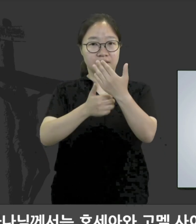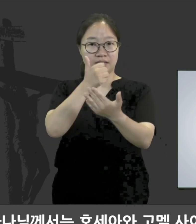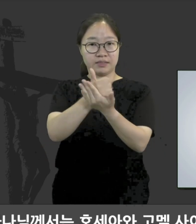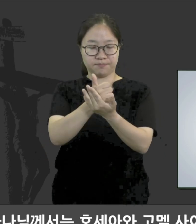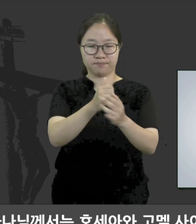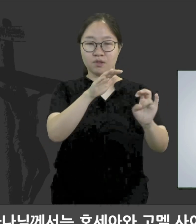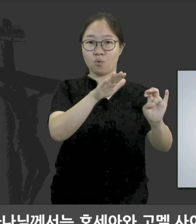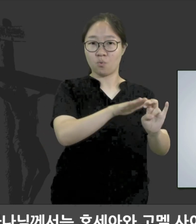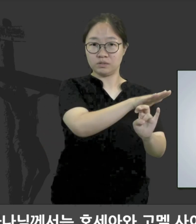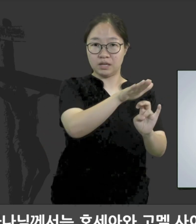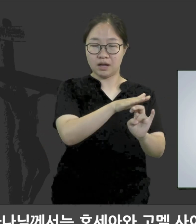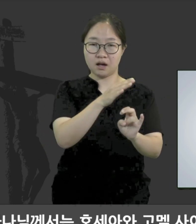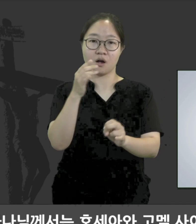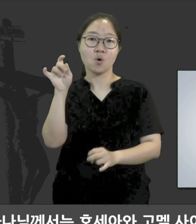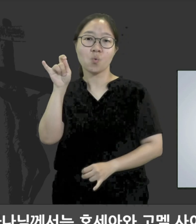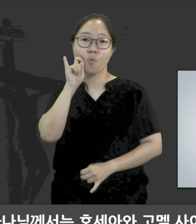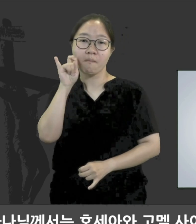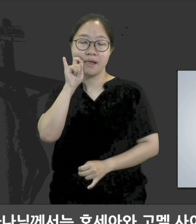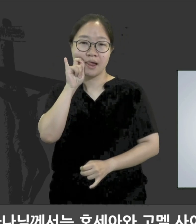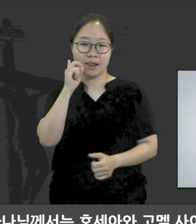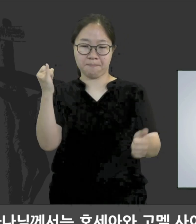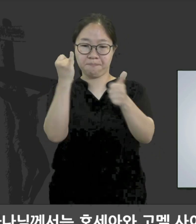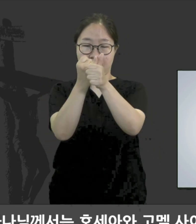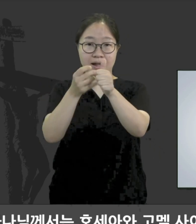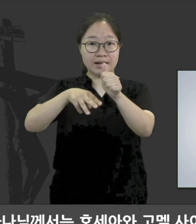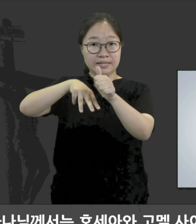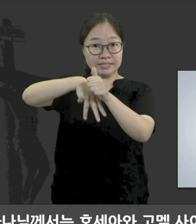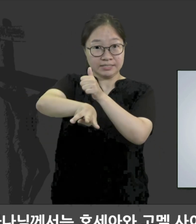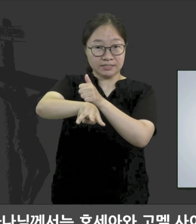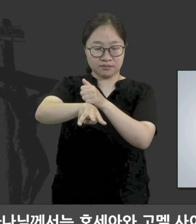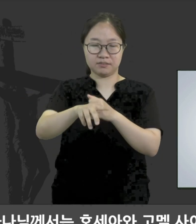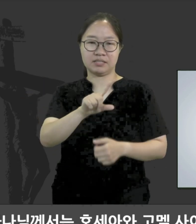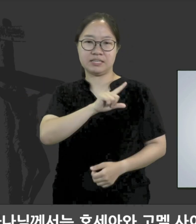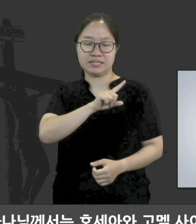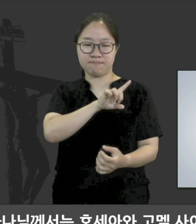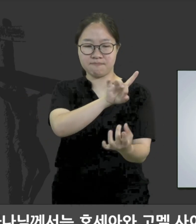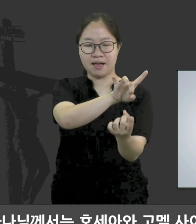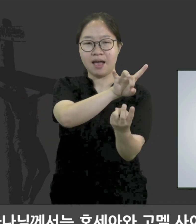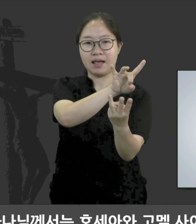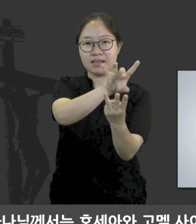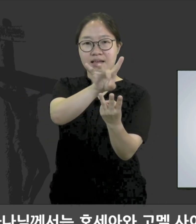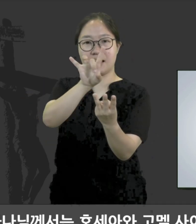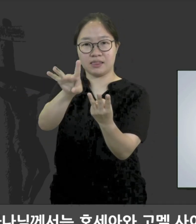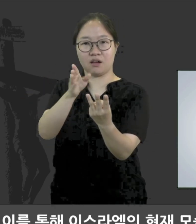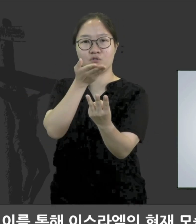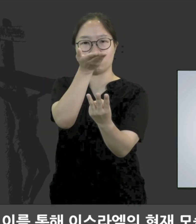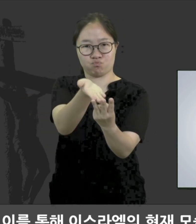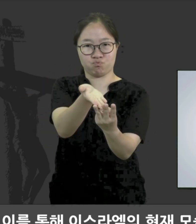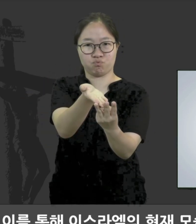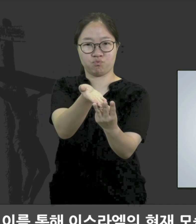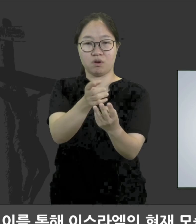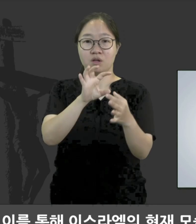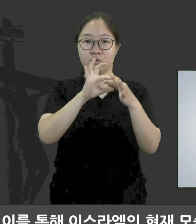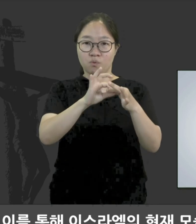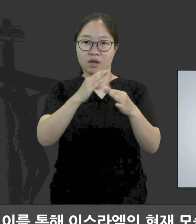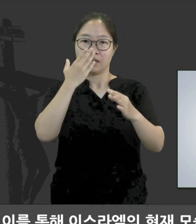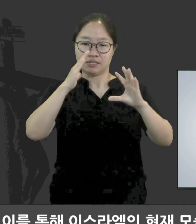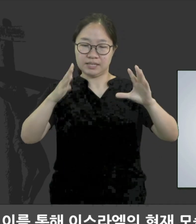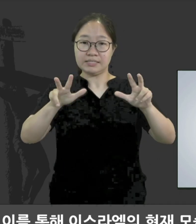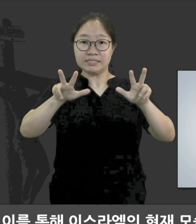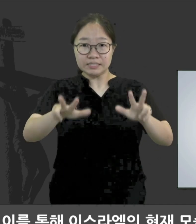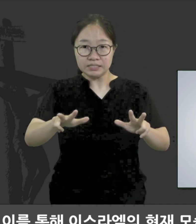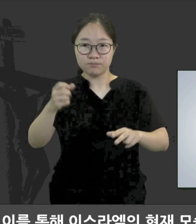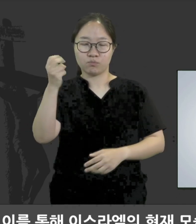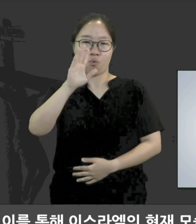하나님께서는 호세아와 고멜 사이에서 난 세 자녀들에게 상징적인 이름을 부여하시고 이를 통해 이스라엘의